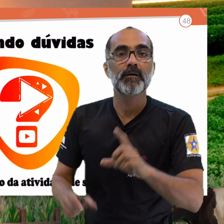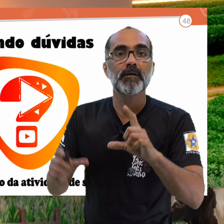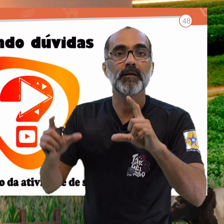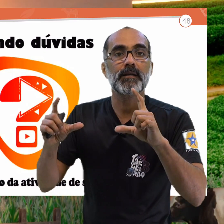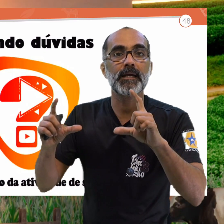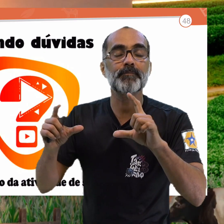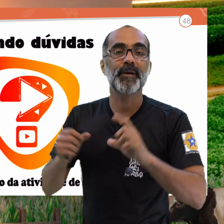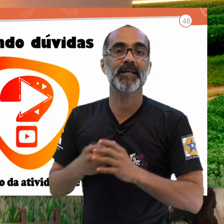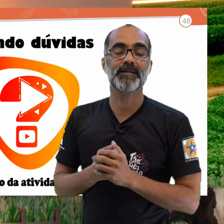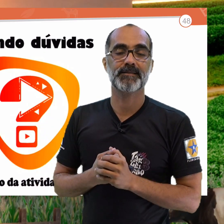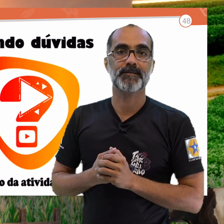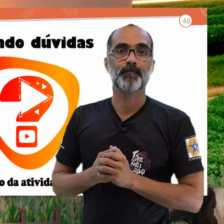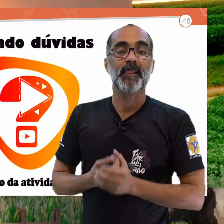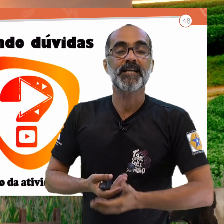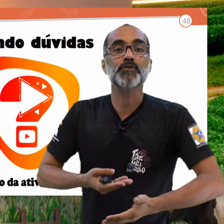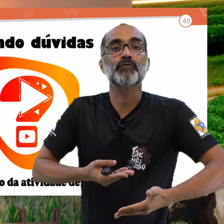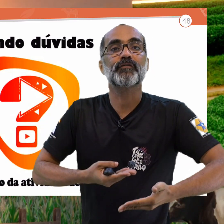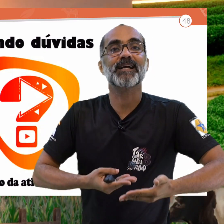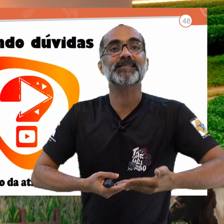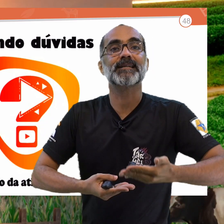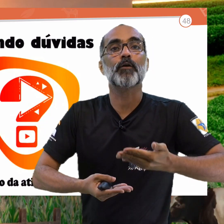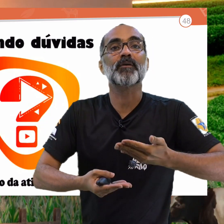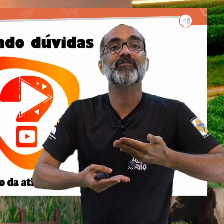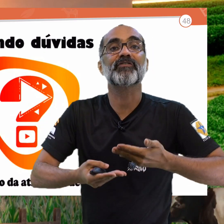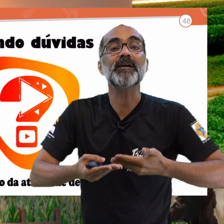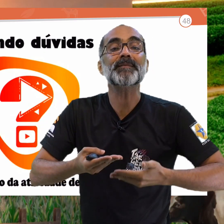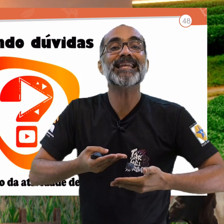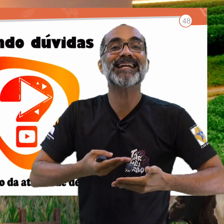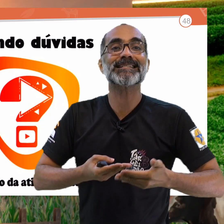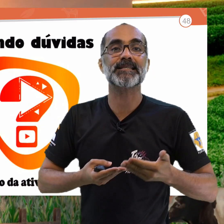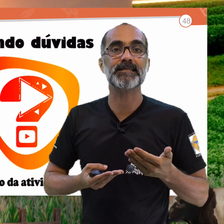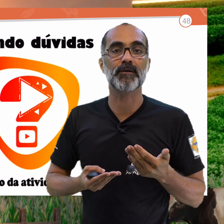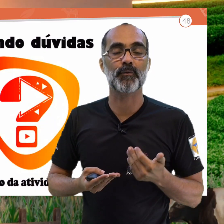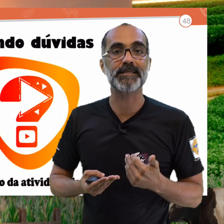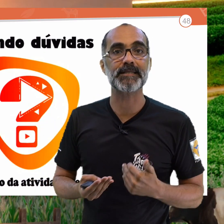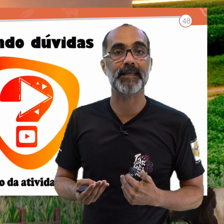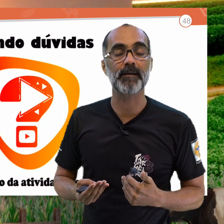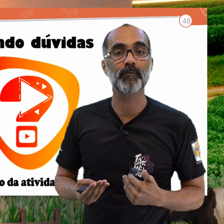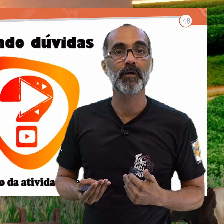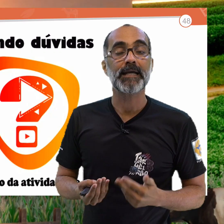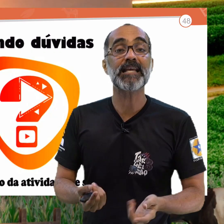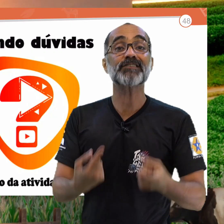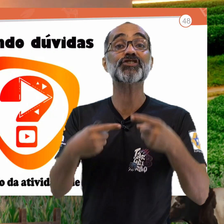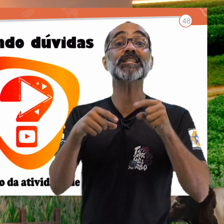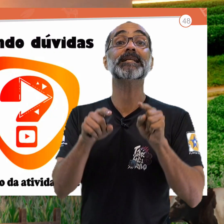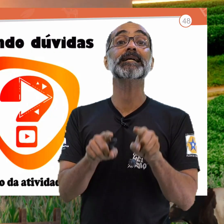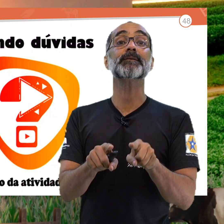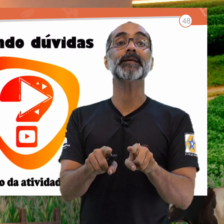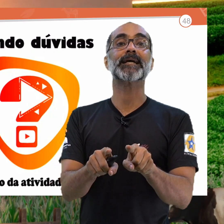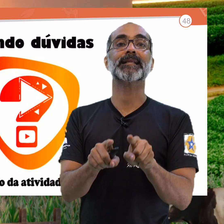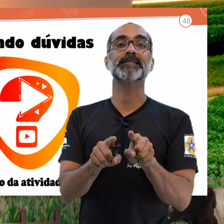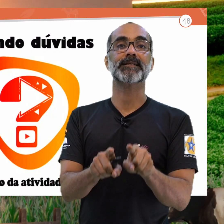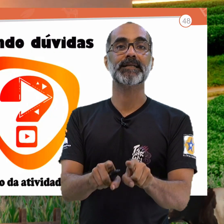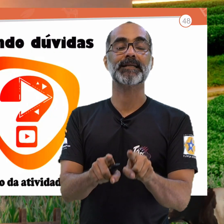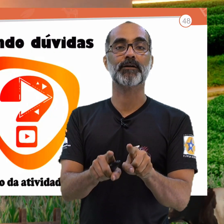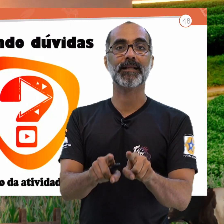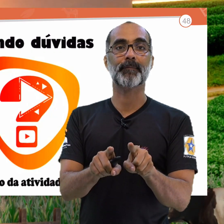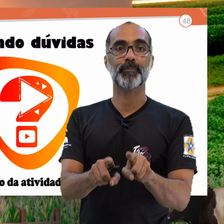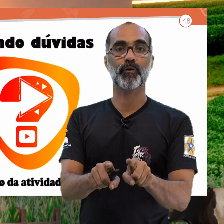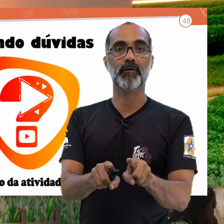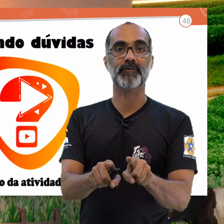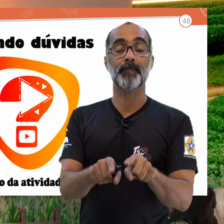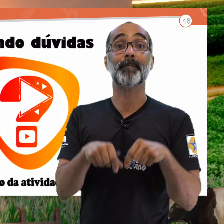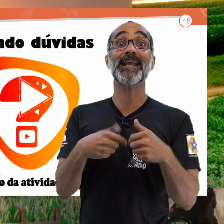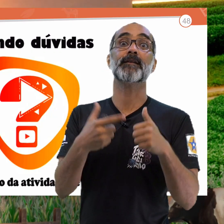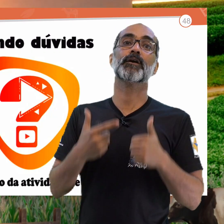técnico em parênteses. Isso faz criar uma familiarização com esse termo e a dinâmica da escrita